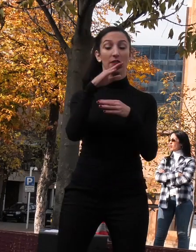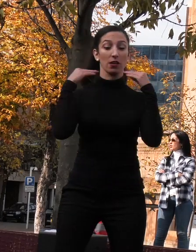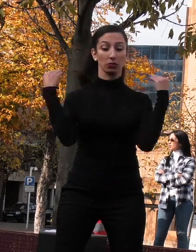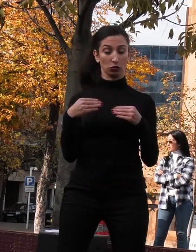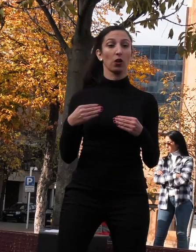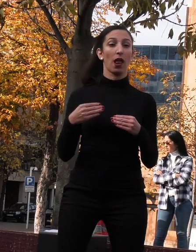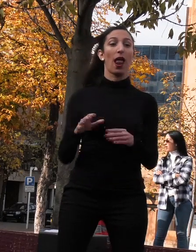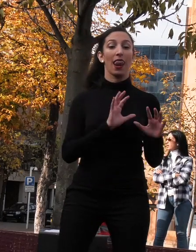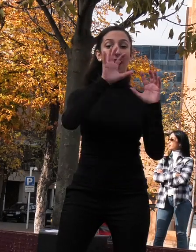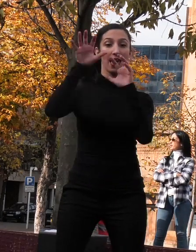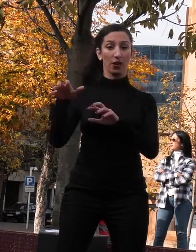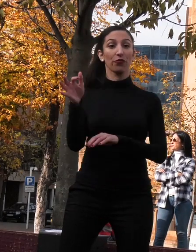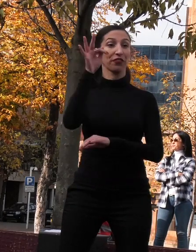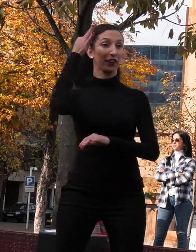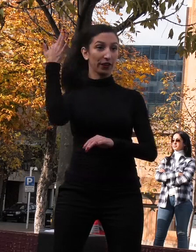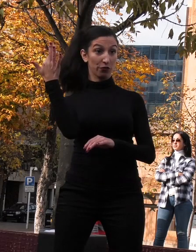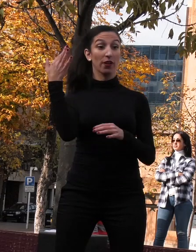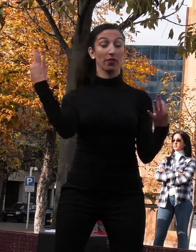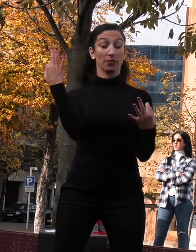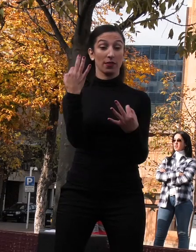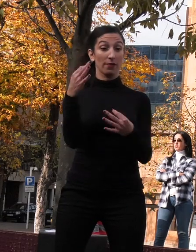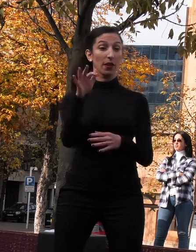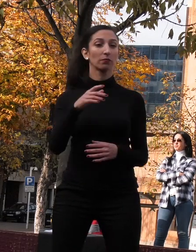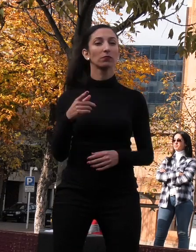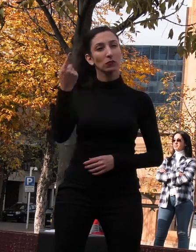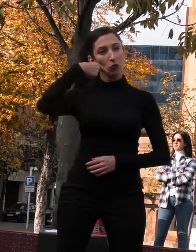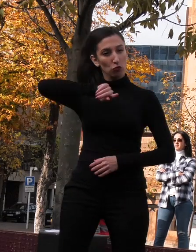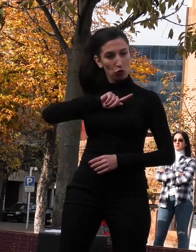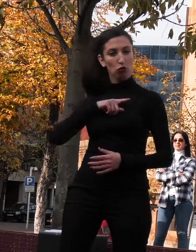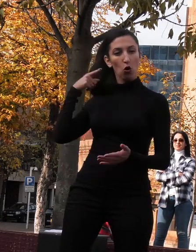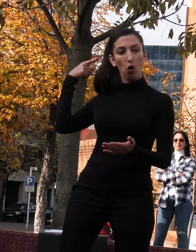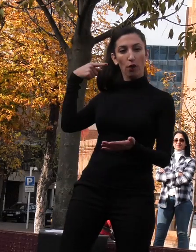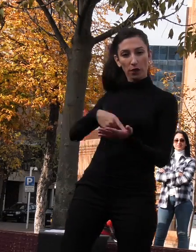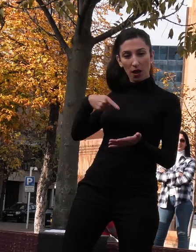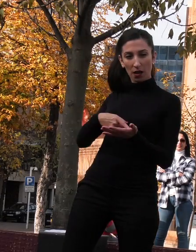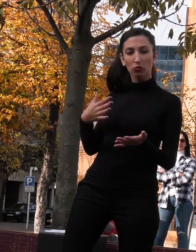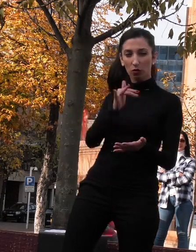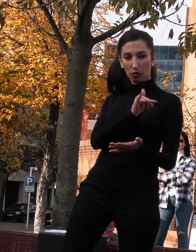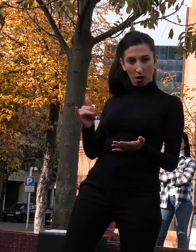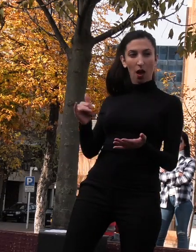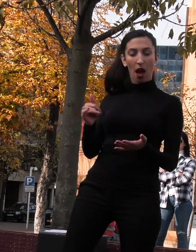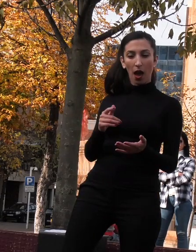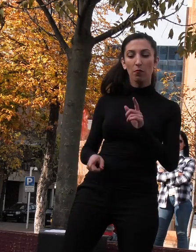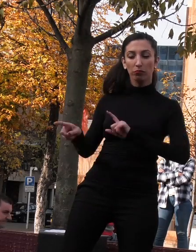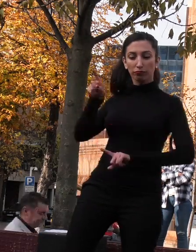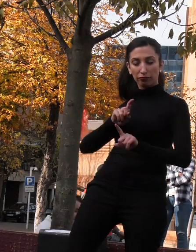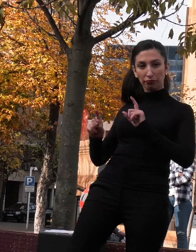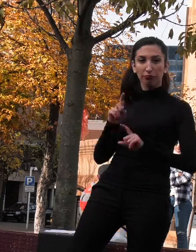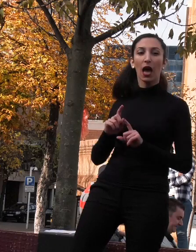León de Gerona, tenemos la obligación moral y legal de recuperar lo que es nuestro,